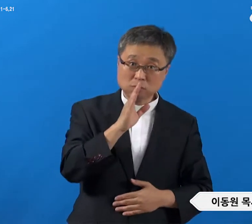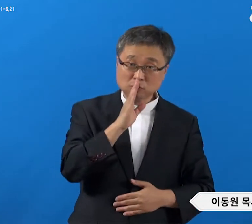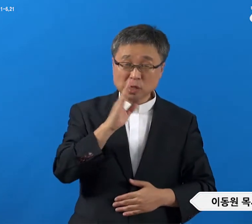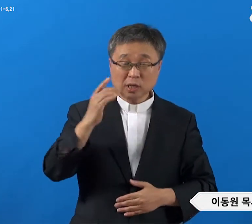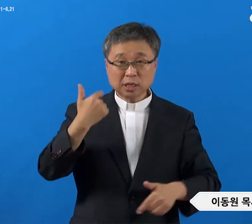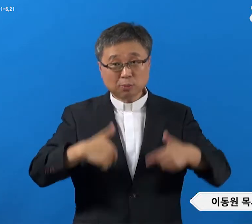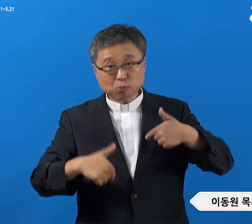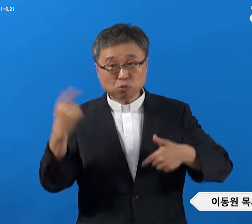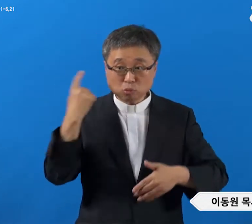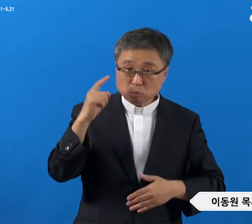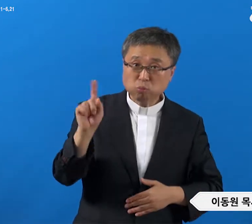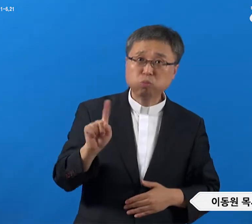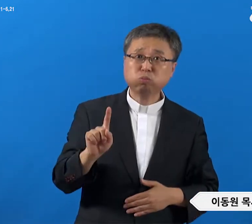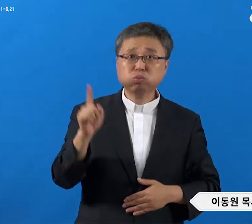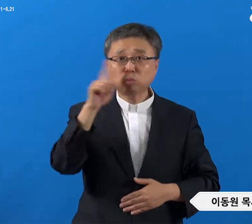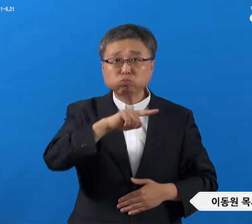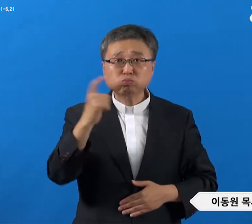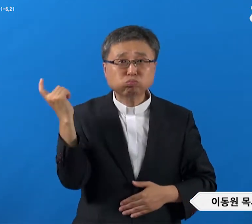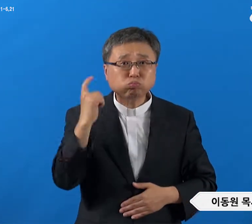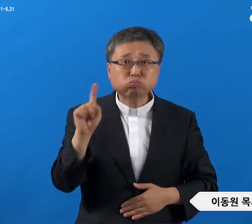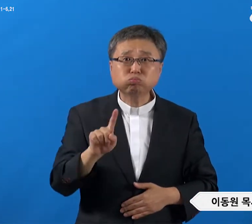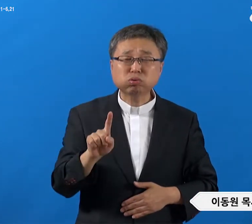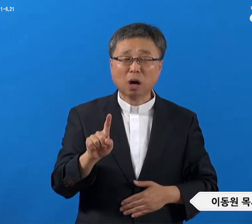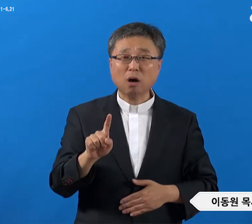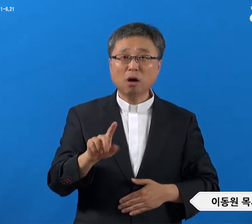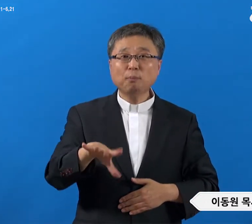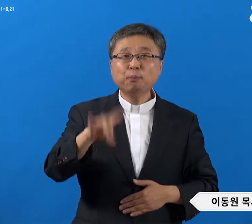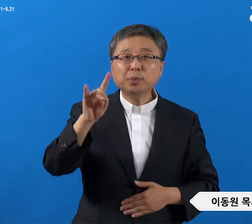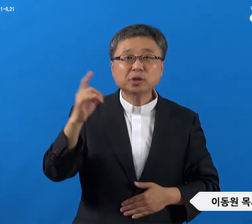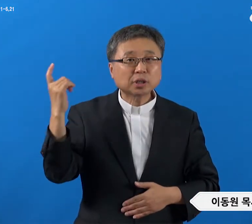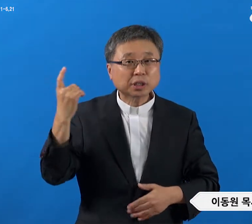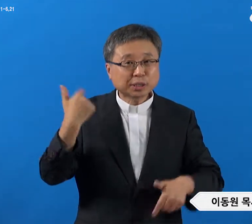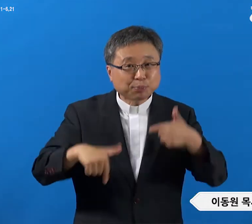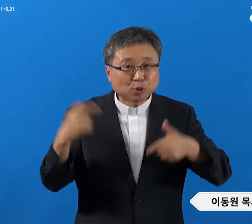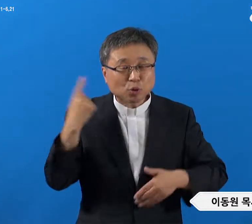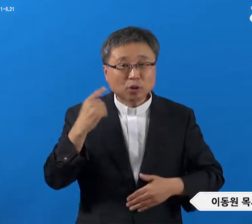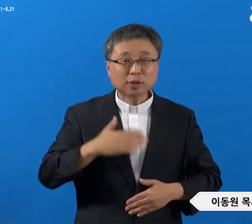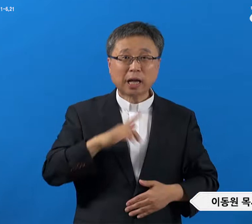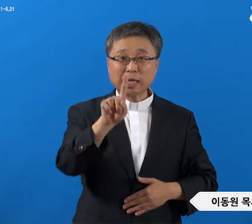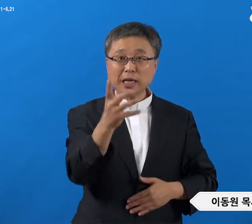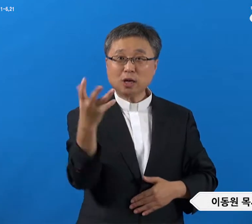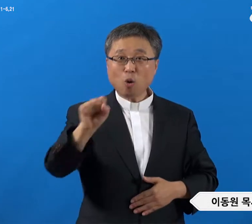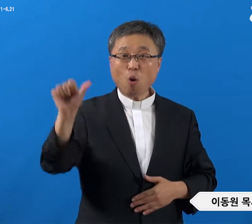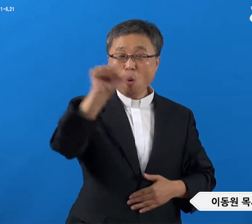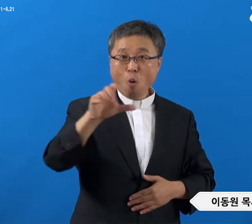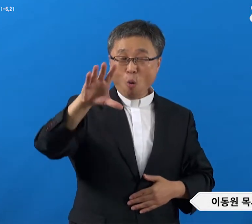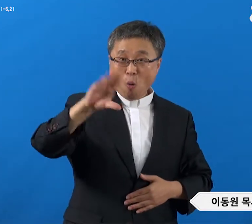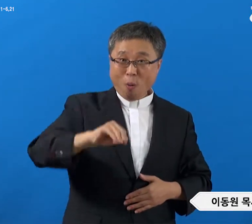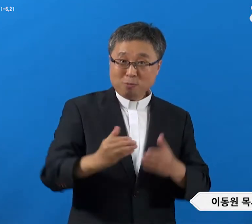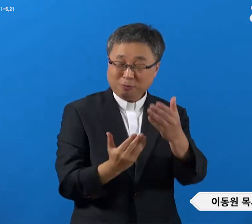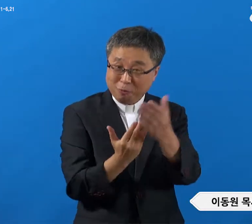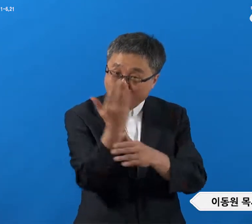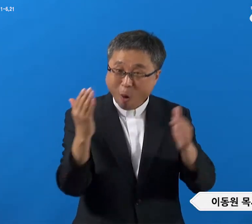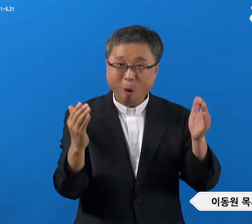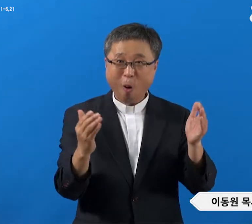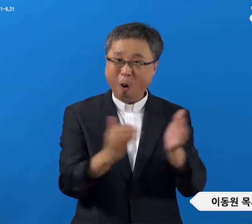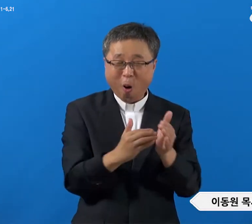기쁜 소식은 뭐고 나쁜 소식은 뭐예요? 먼저 기쁜 소식, 나 오늘 1억 5천만 원이 생겼어.